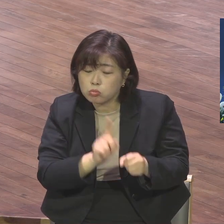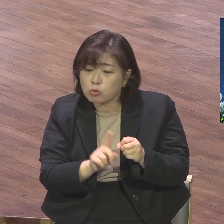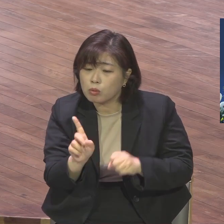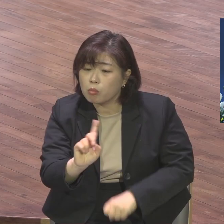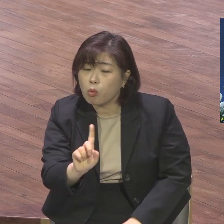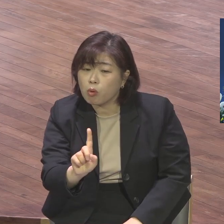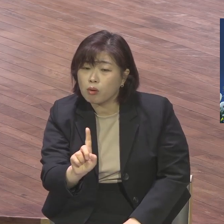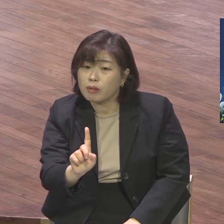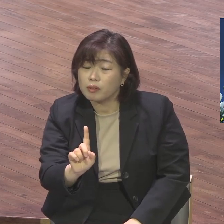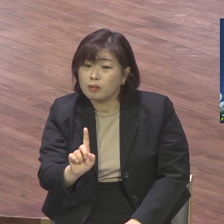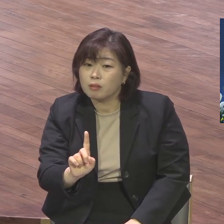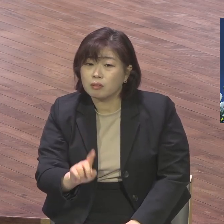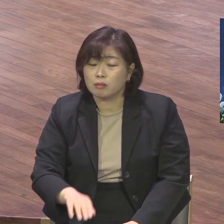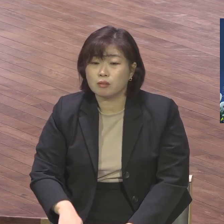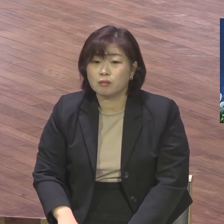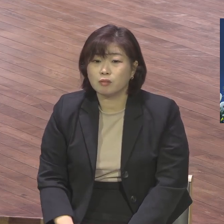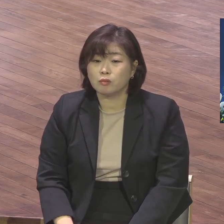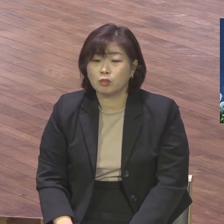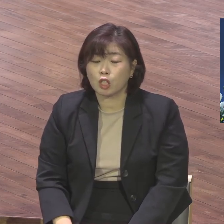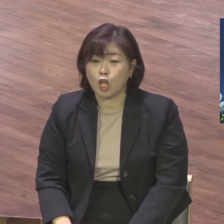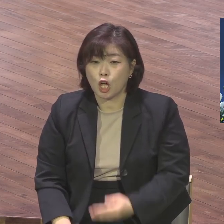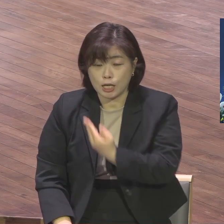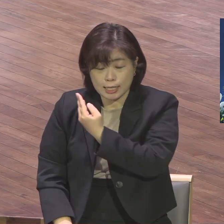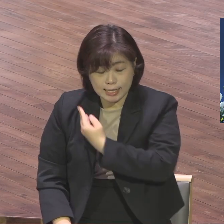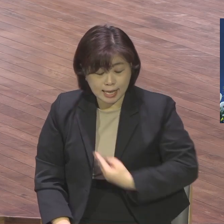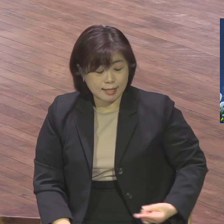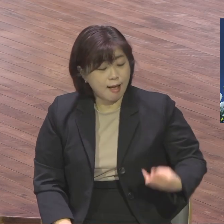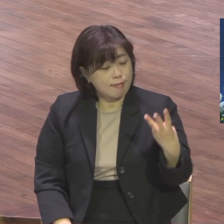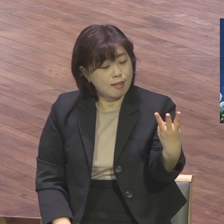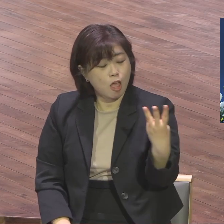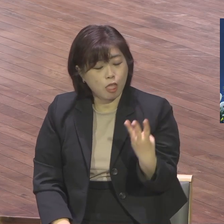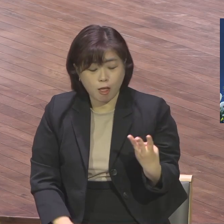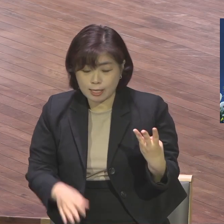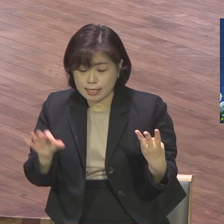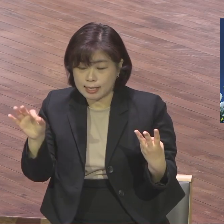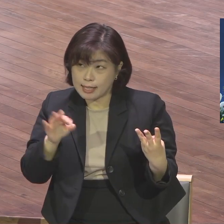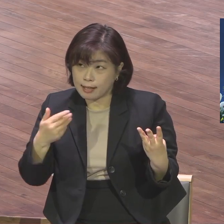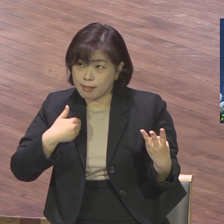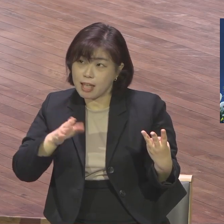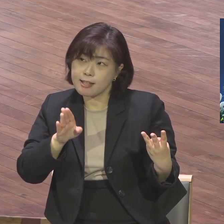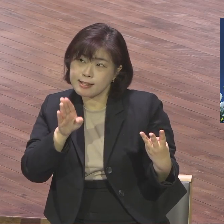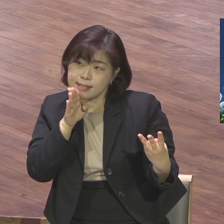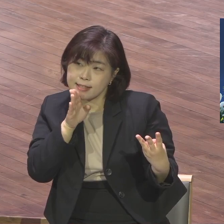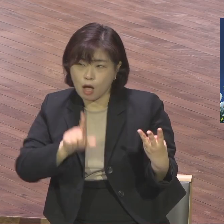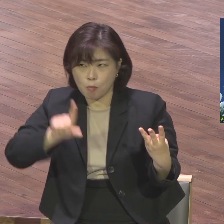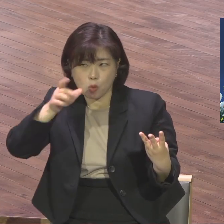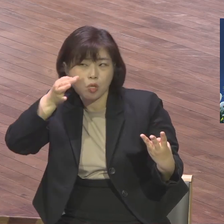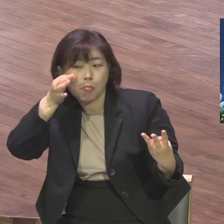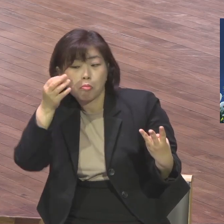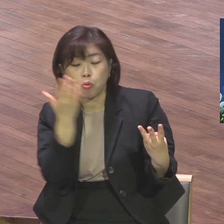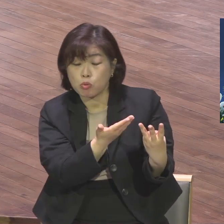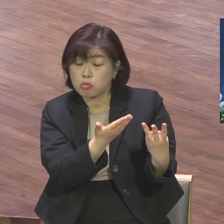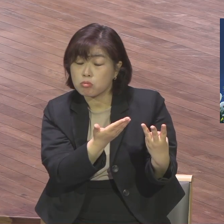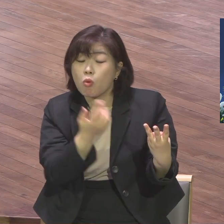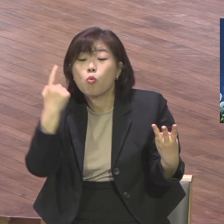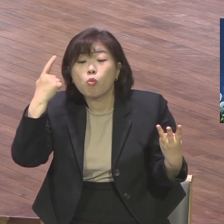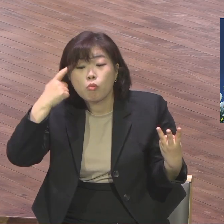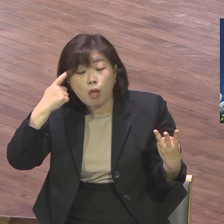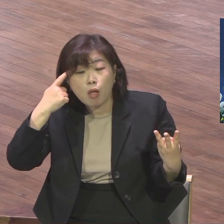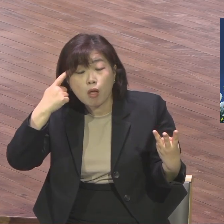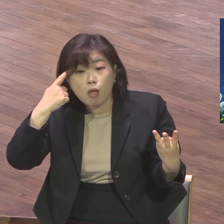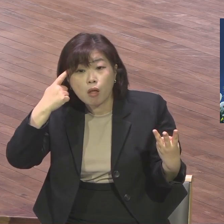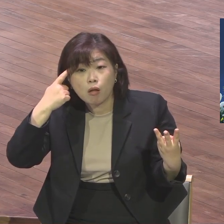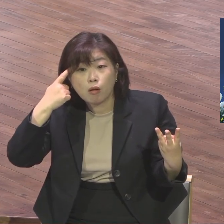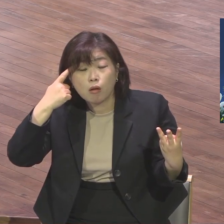왜 예수님께서 이 영광스러운 모습을 계셨던 예수님이 왜 비참한